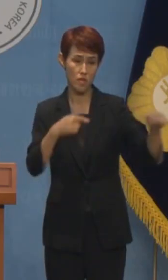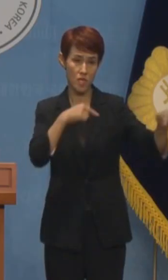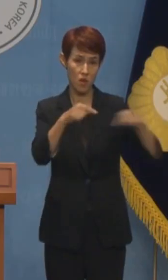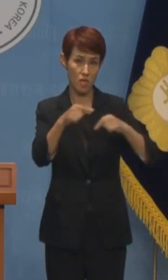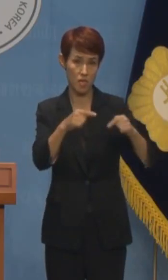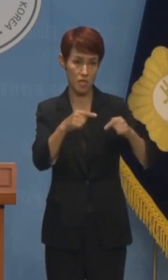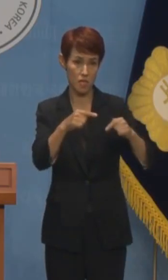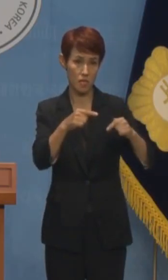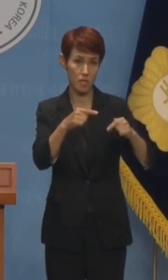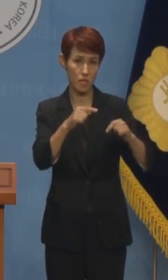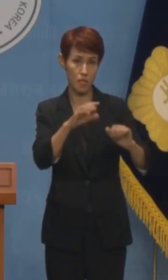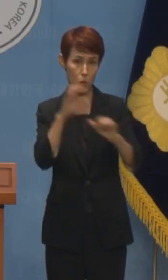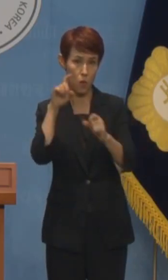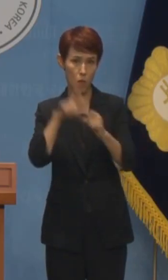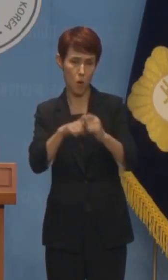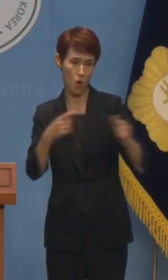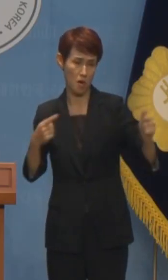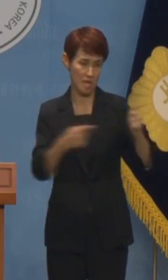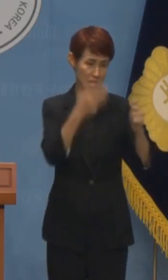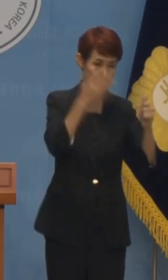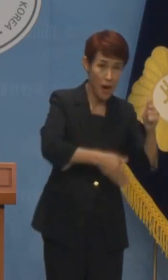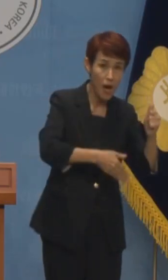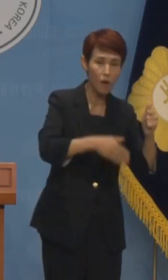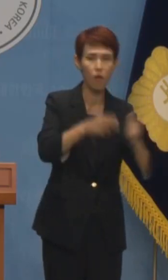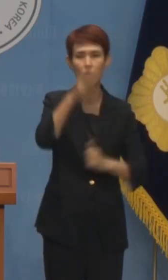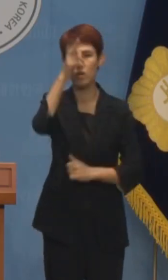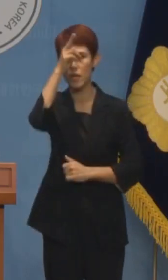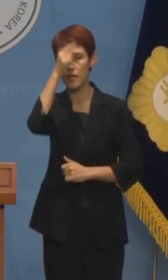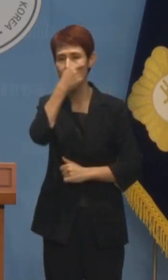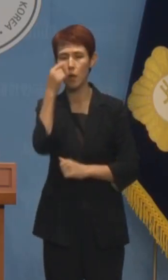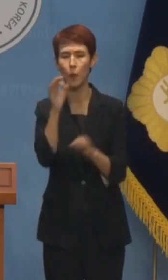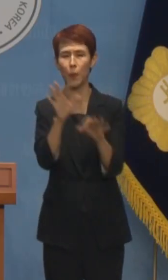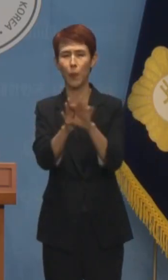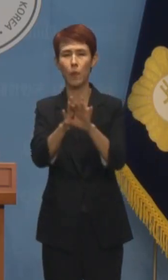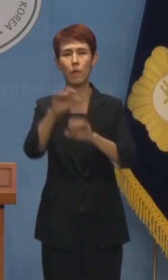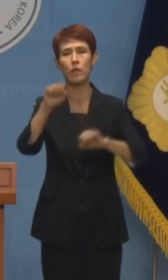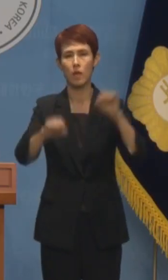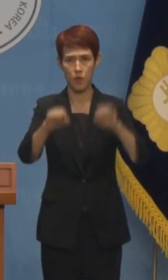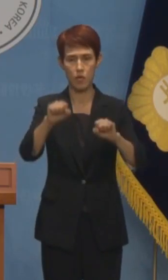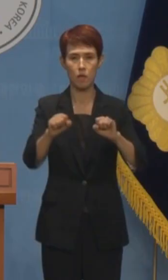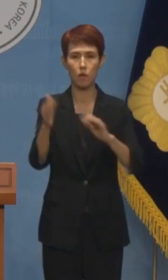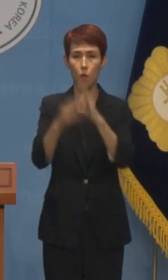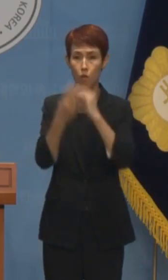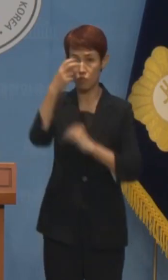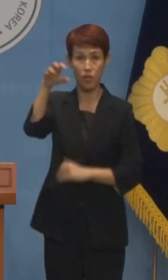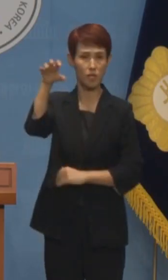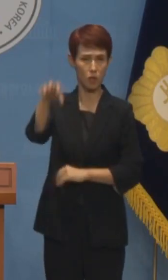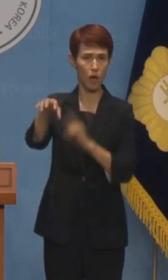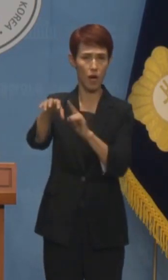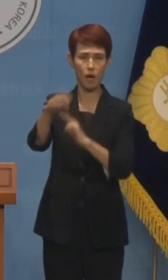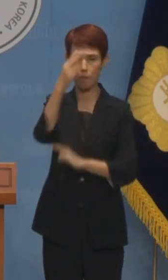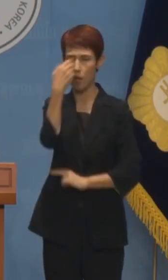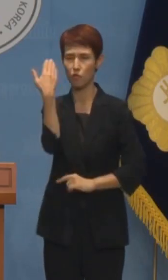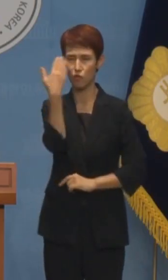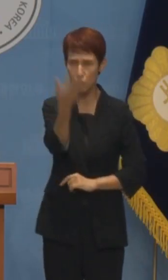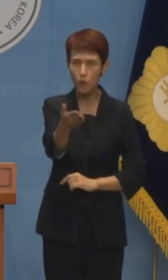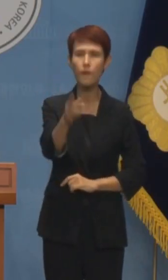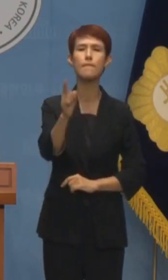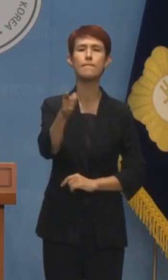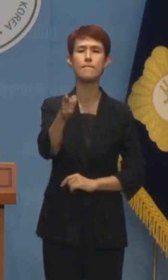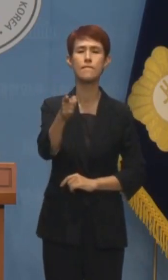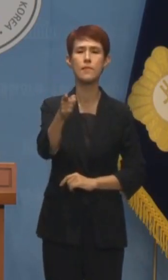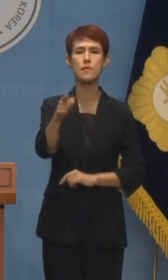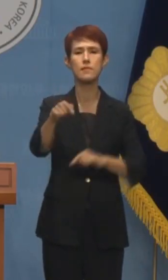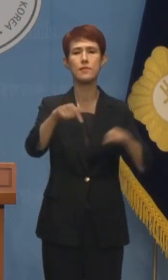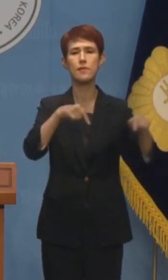경찰이 증거인멸로 축소 왜곡한 행위에 대해서 공수처가 면죄부를 준